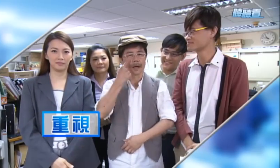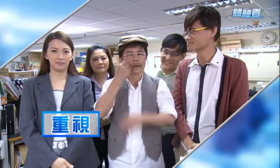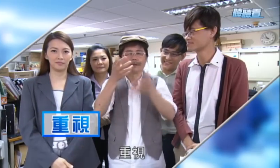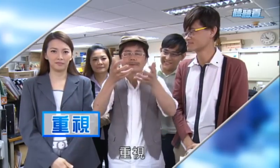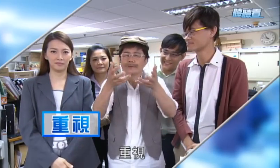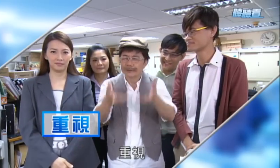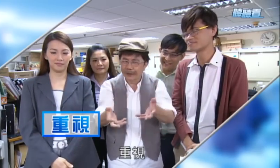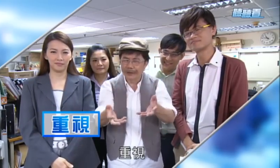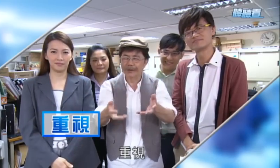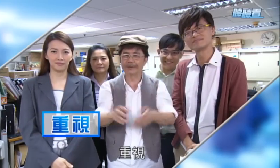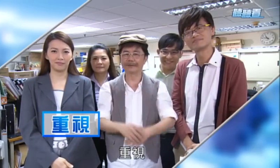重视，